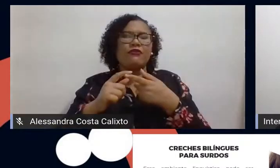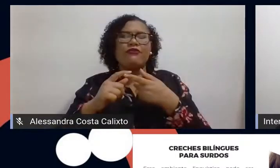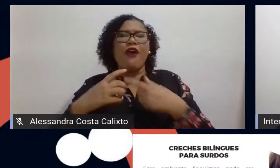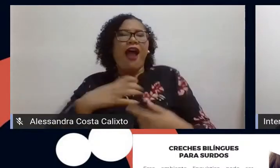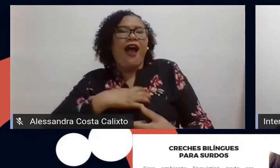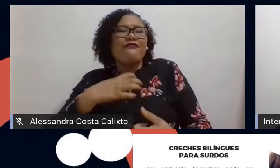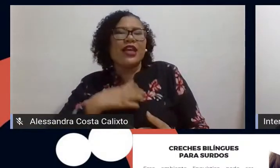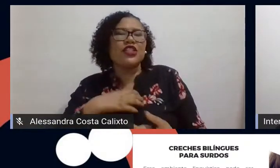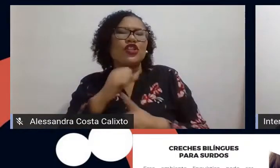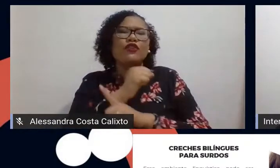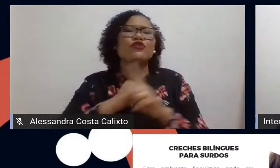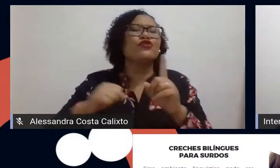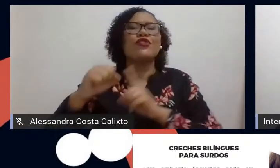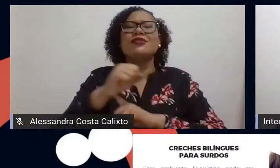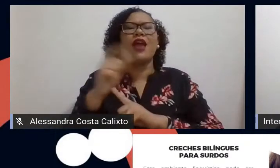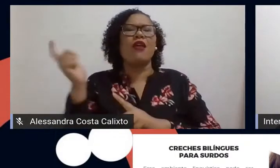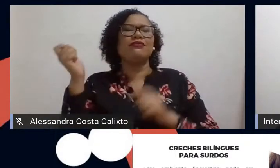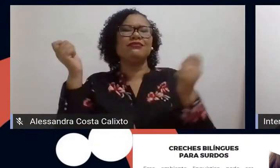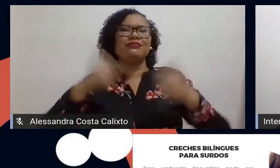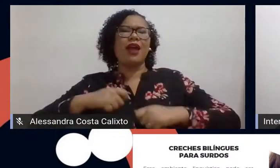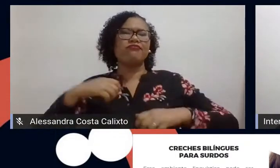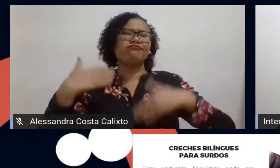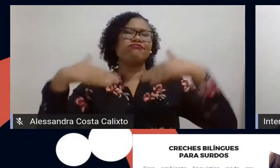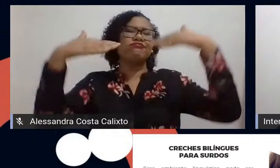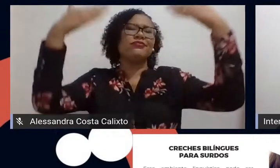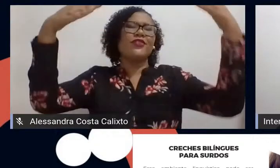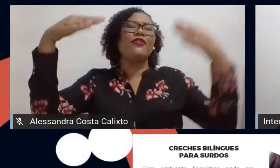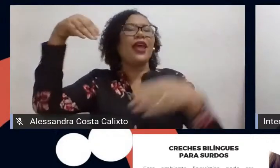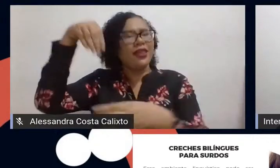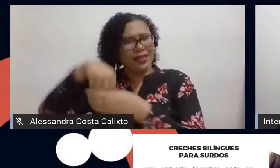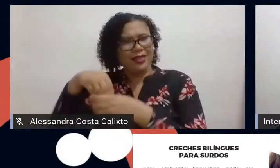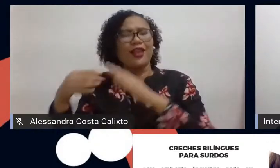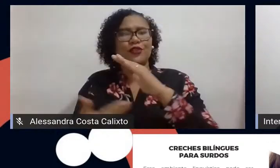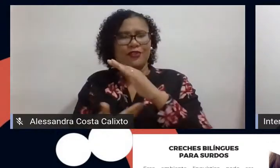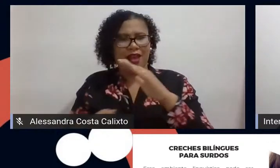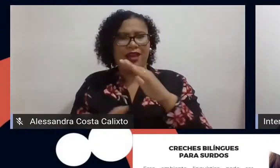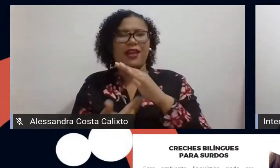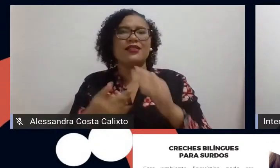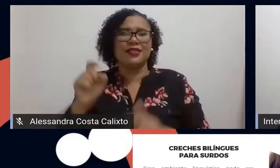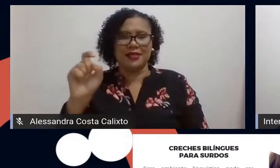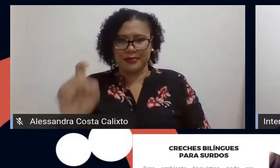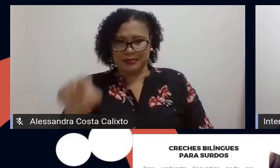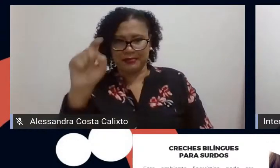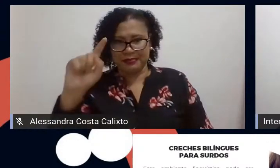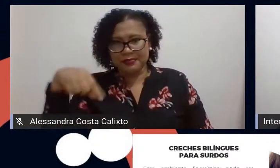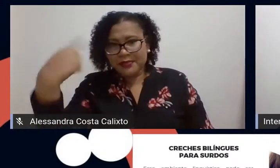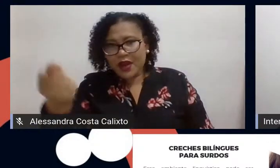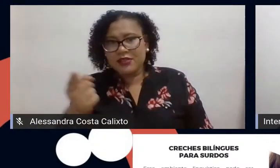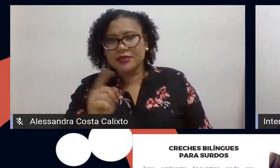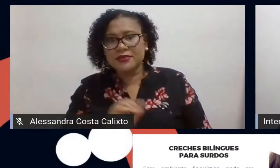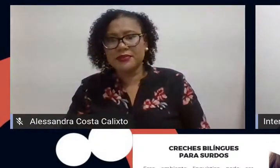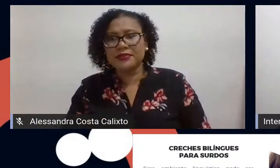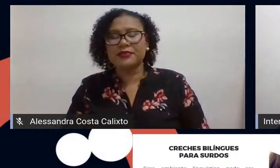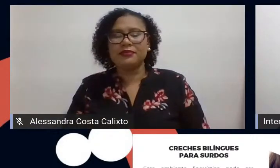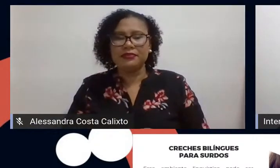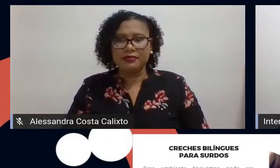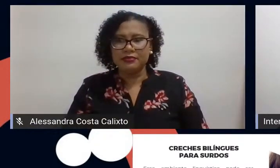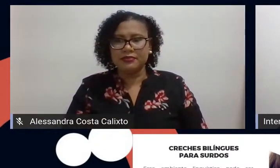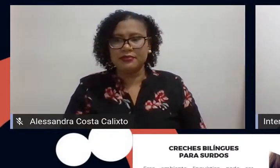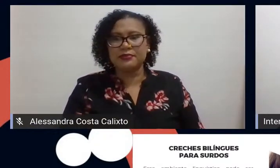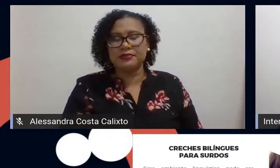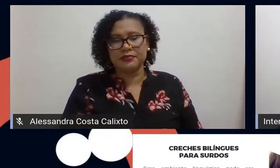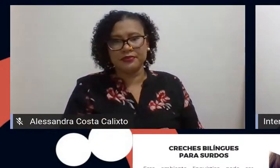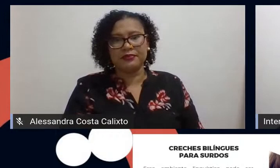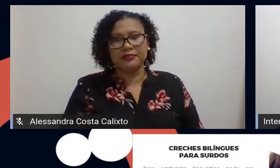também a questão cognitiva também vai ser ativada a nível social, seu desenvolvimento também tudo isso vai ser